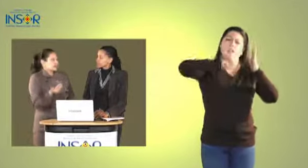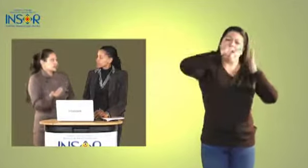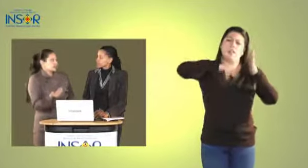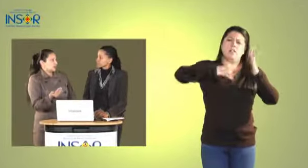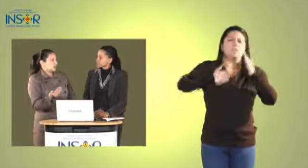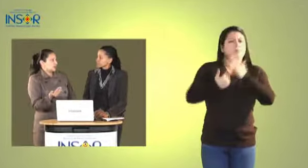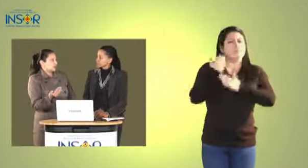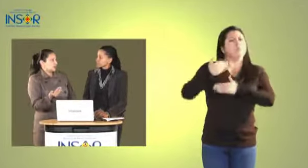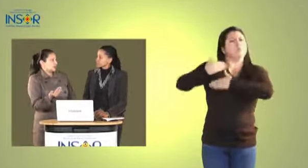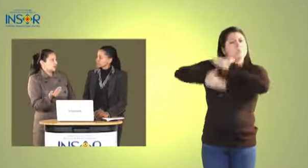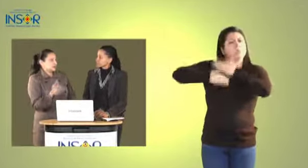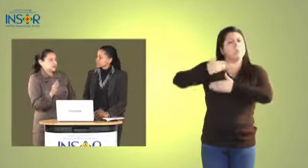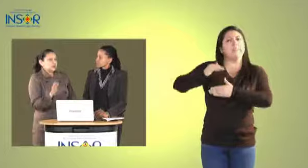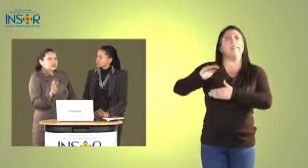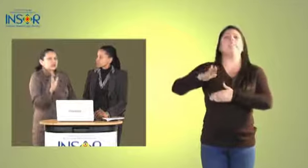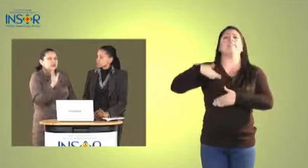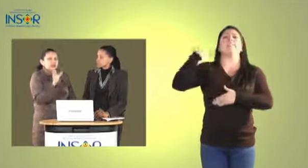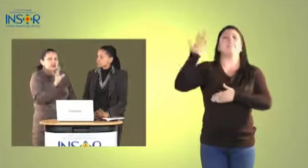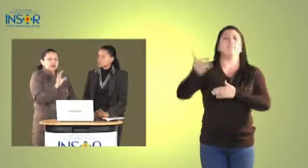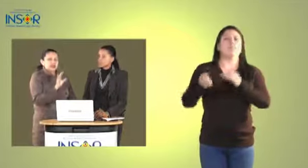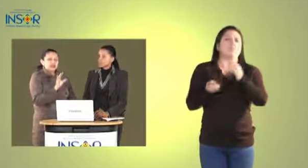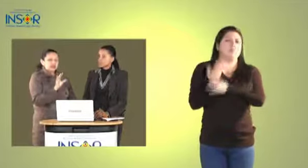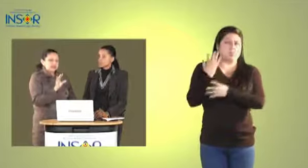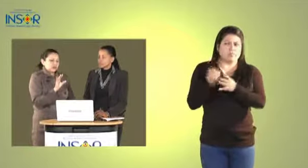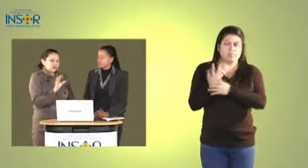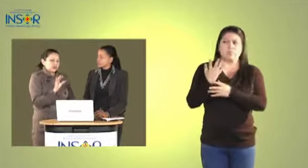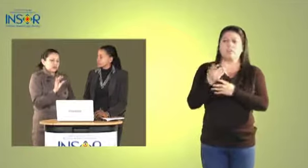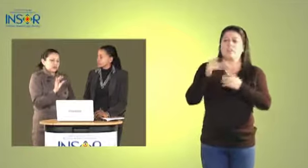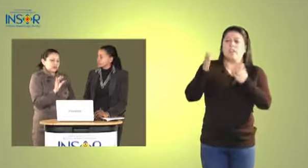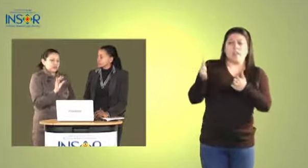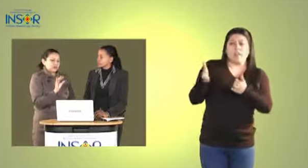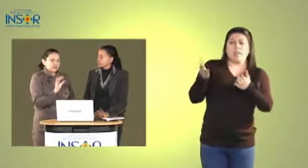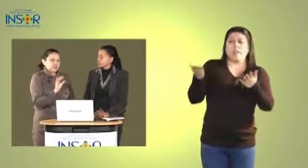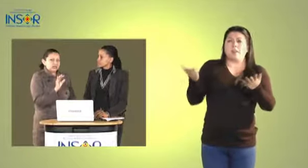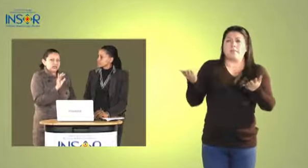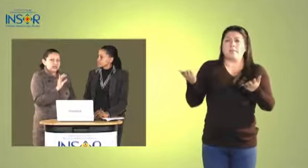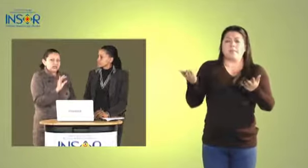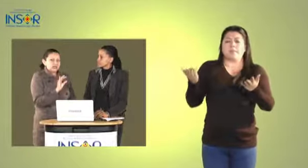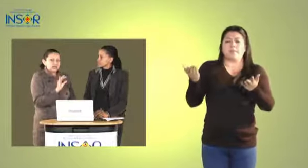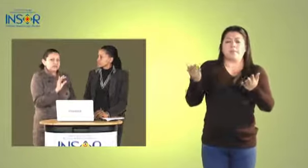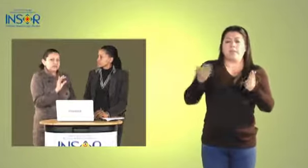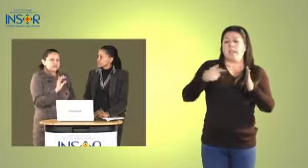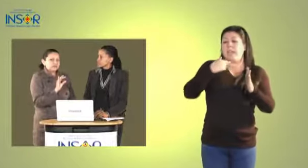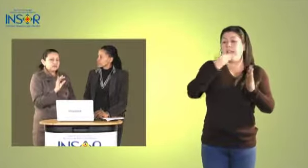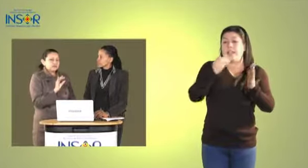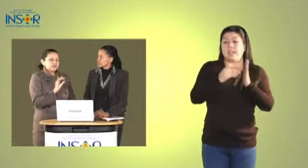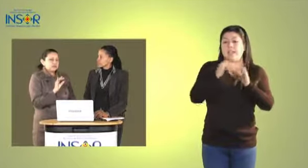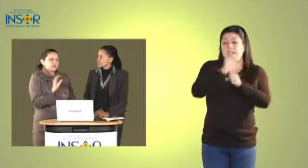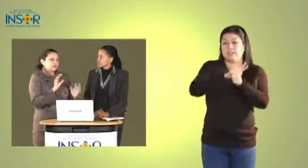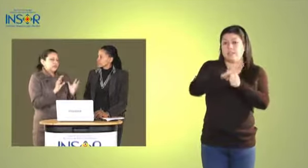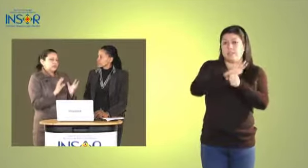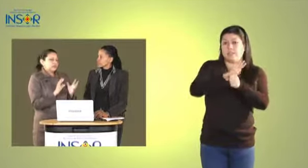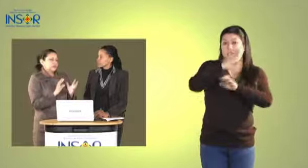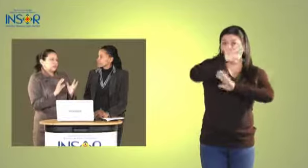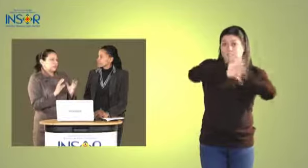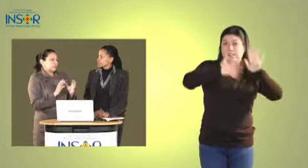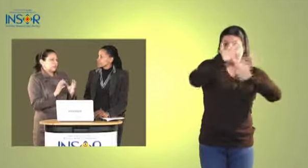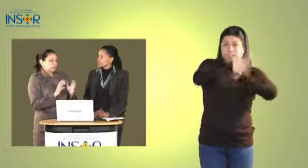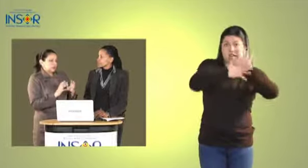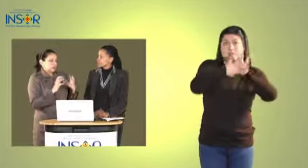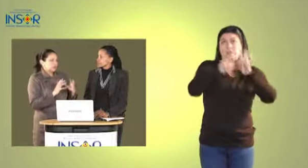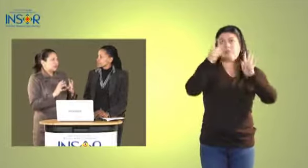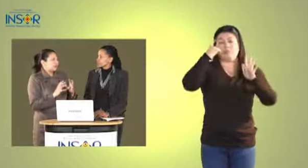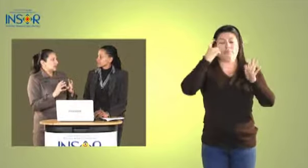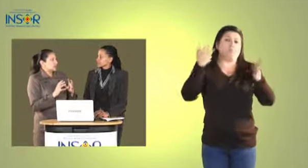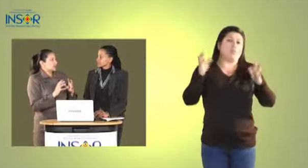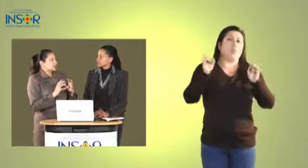después empezar con la producción. Puede ser. En el caso de la lengua de señas, en algún momento se pensó, no, pues